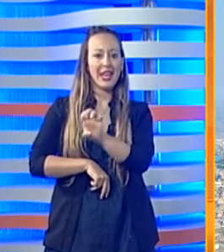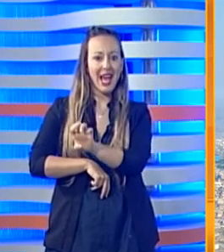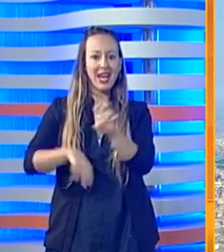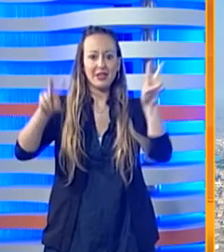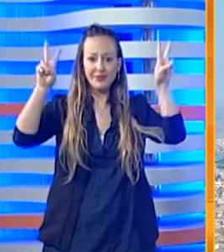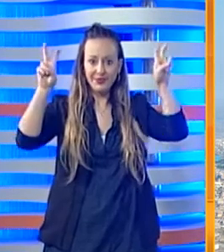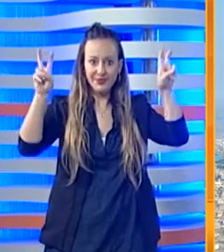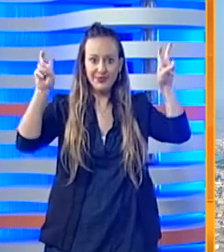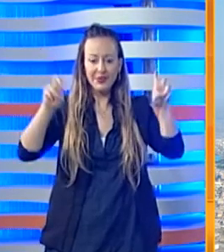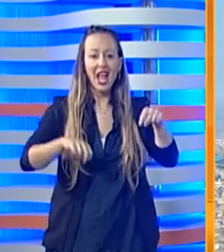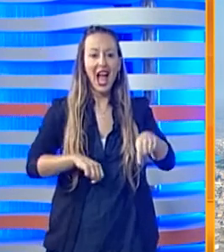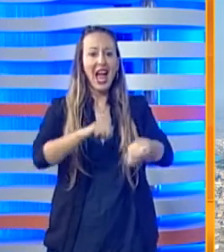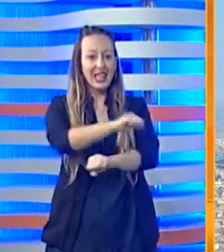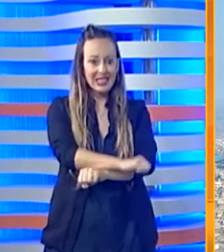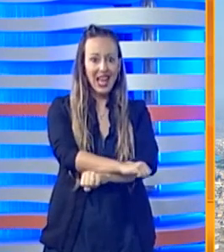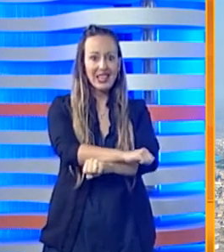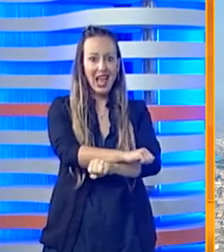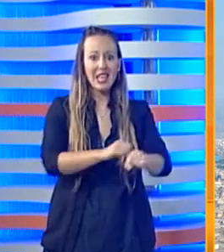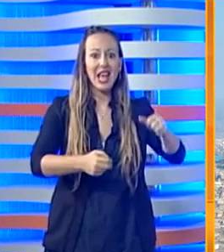3 uomini.